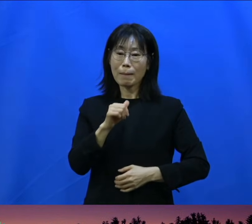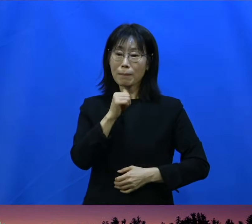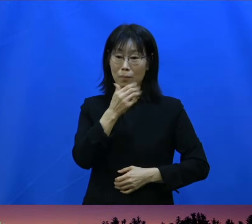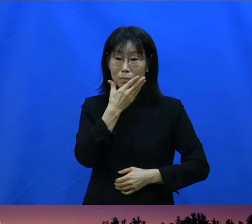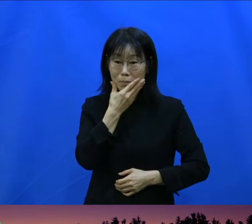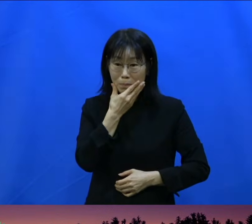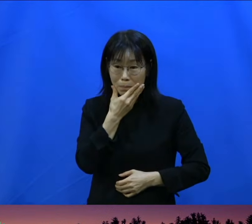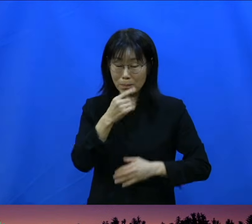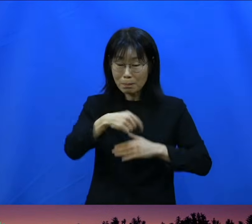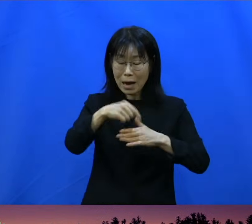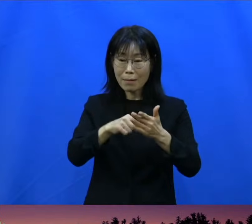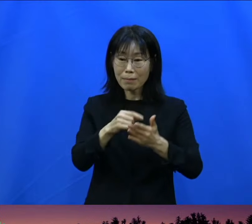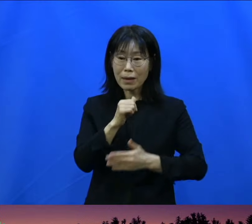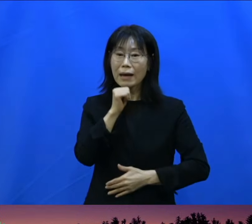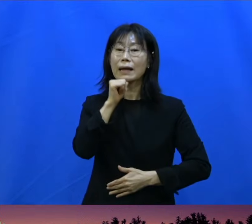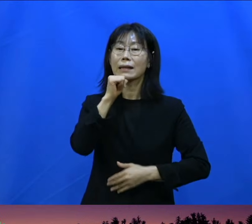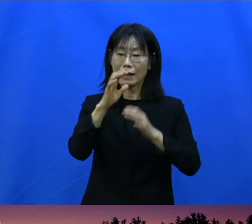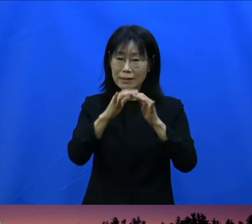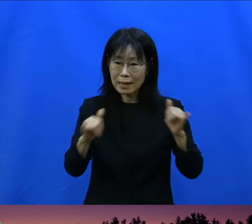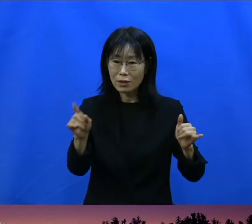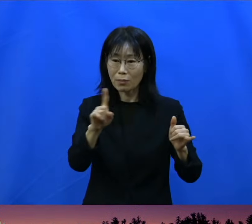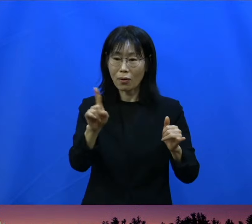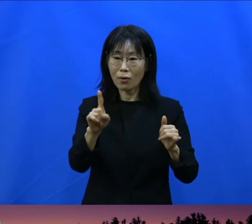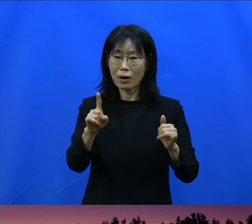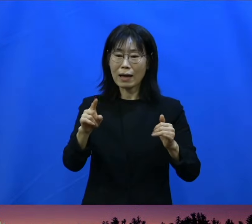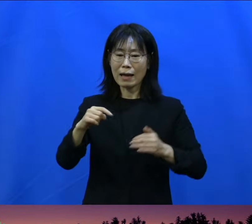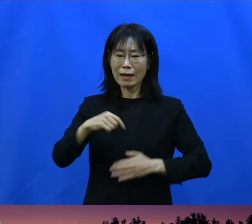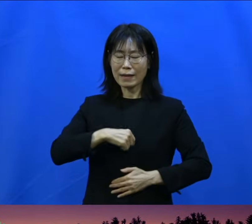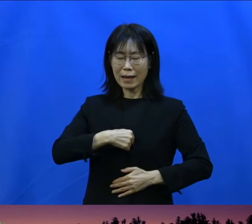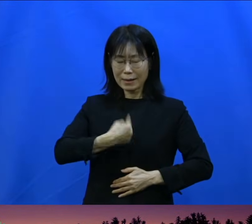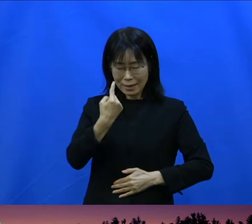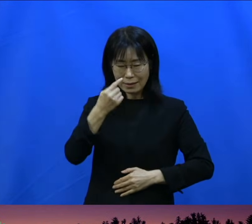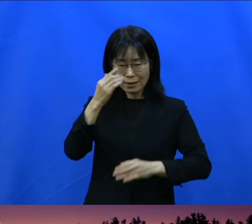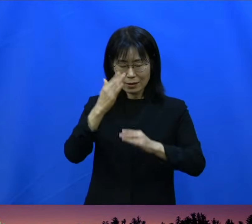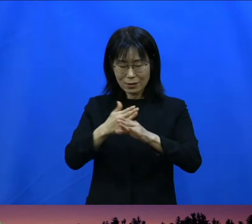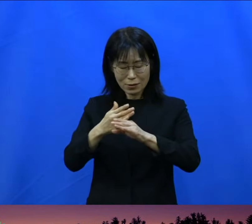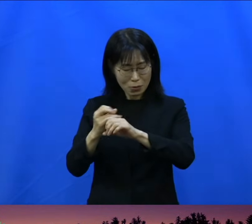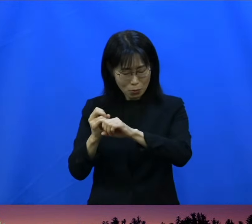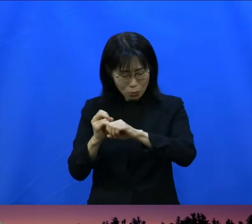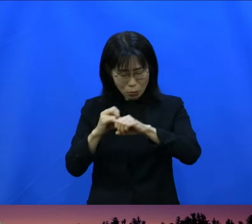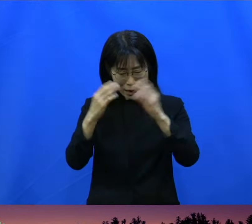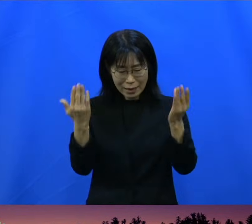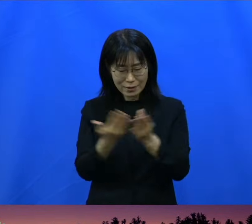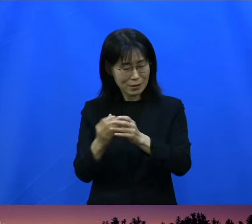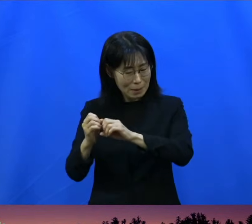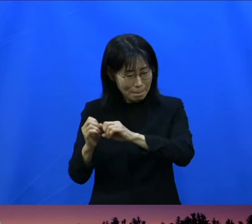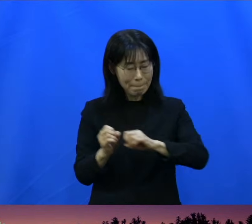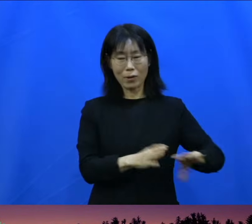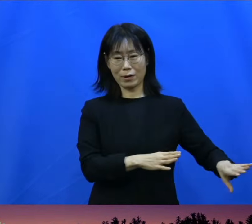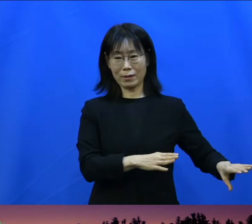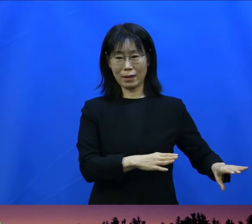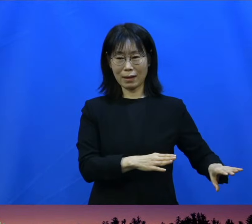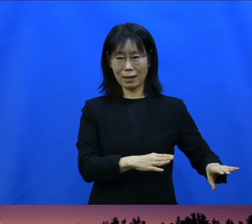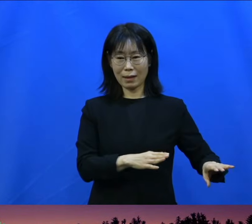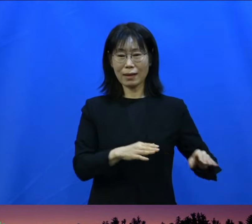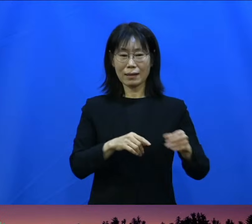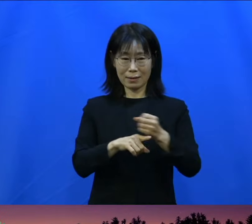이 출구가 안 보이는 겁니다. 이거 에스겔서로 보면 마른 해골대 같은 상태, 가능성 0.1%도 안